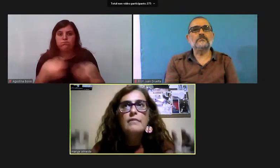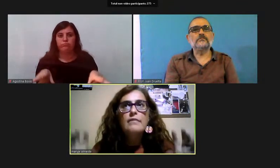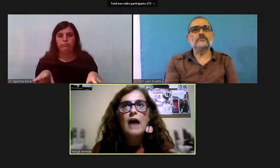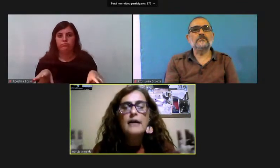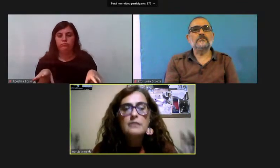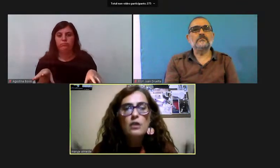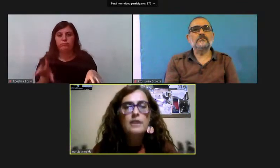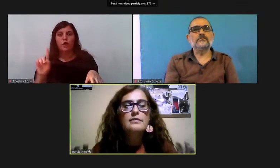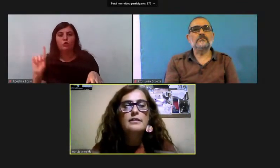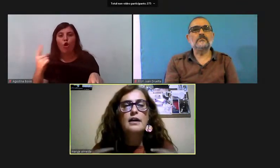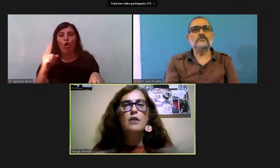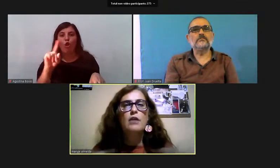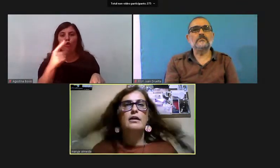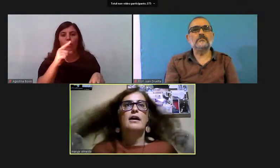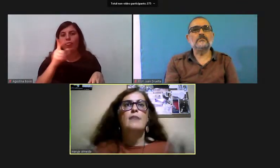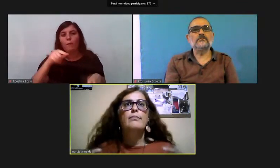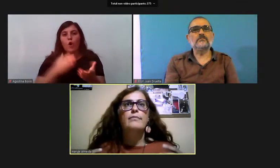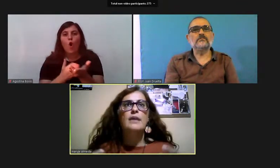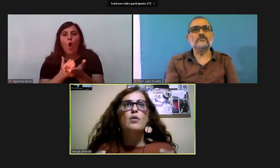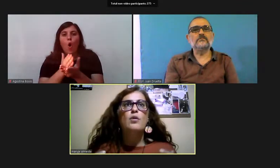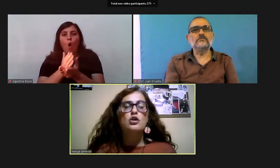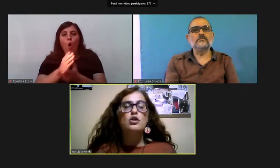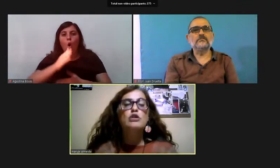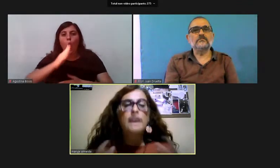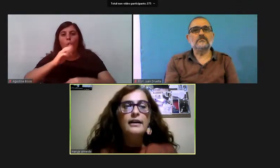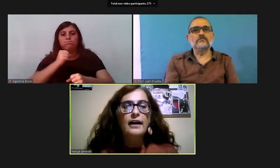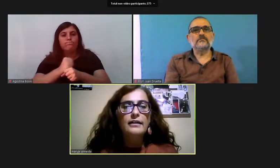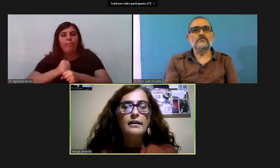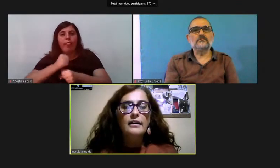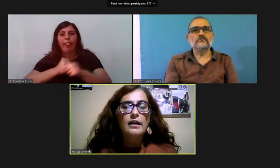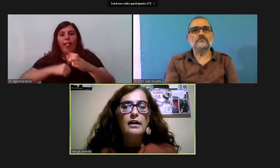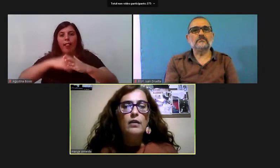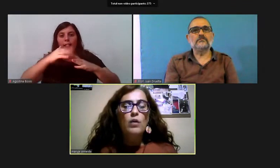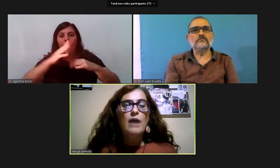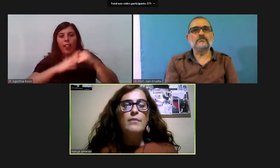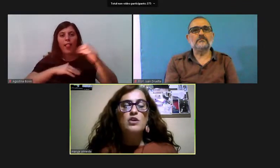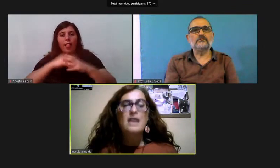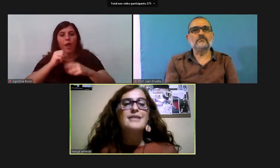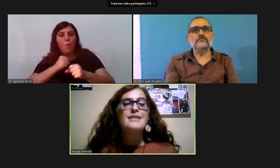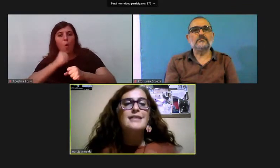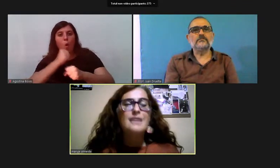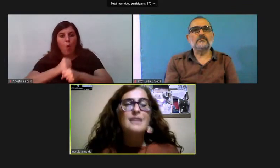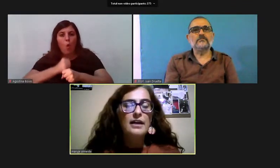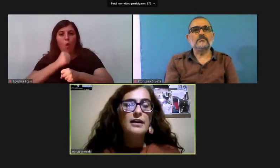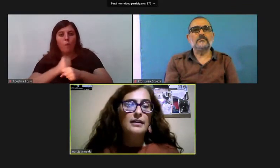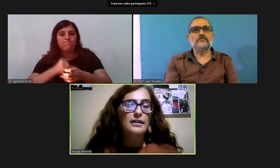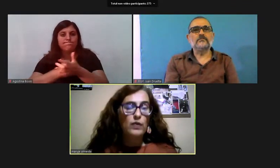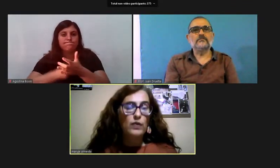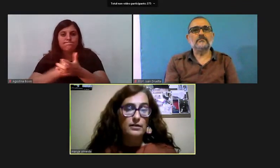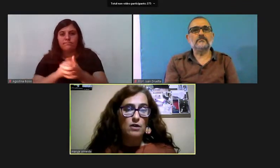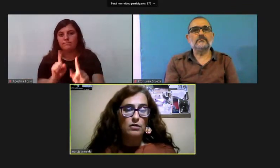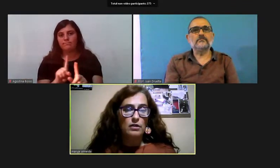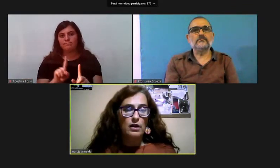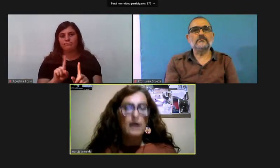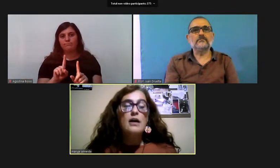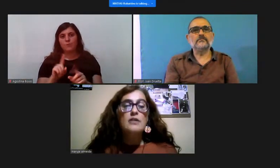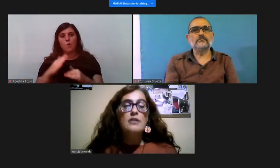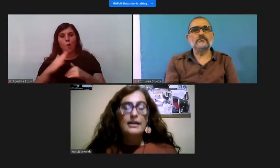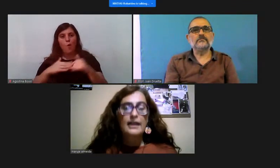hay acciones digamos, que sostengan una visión accesible de la